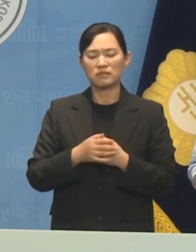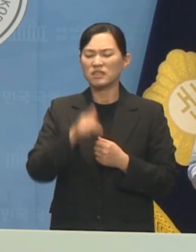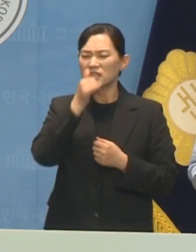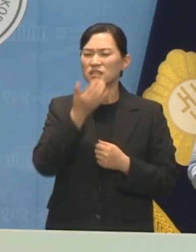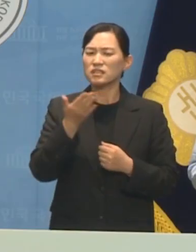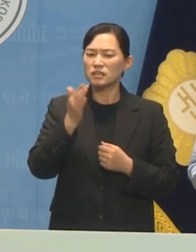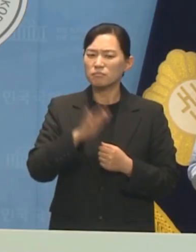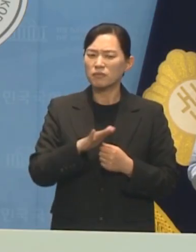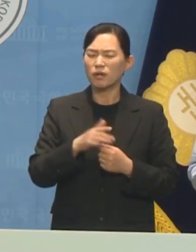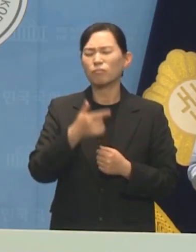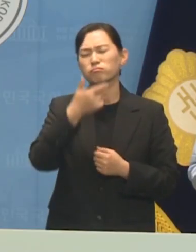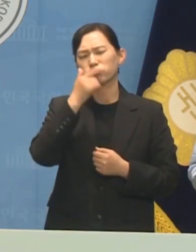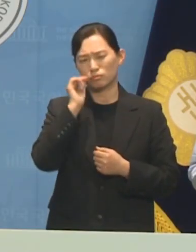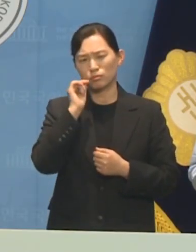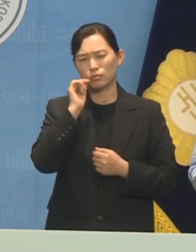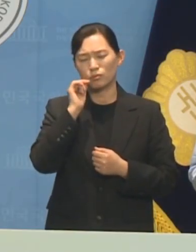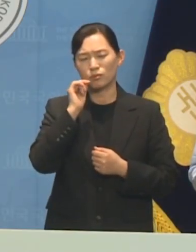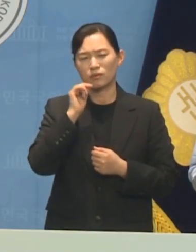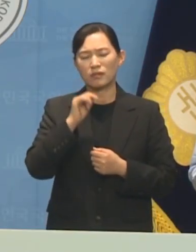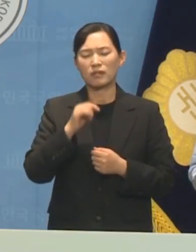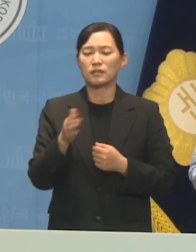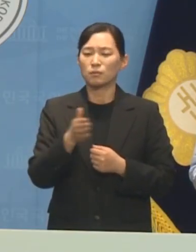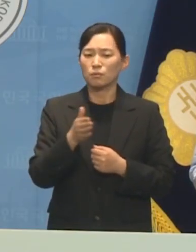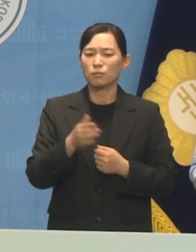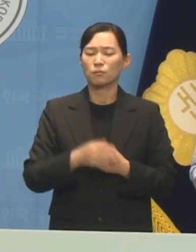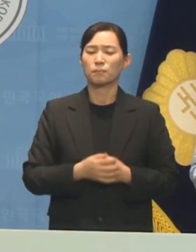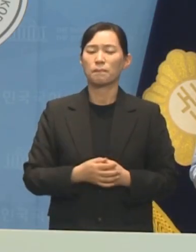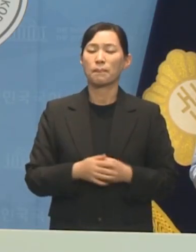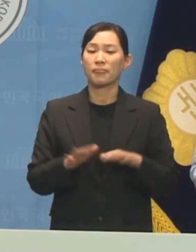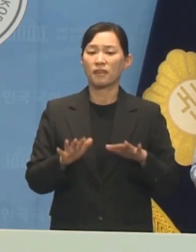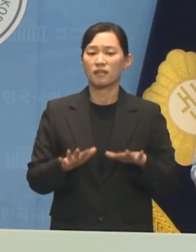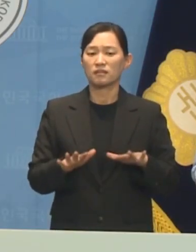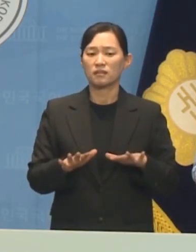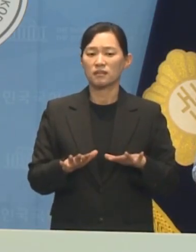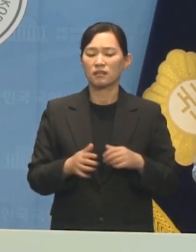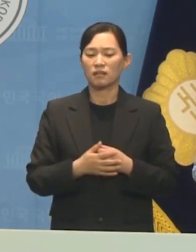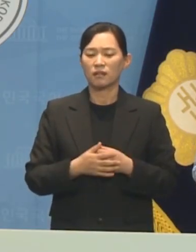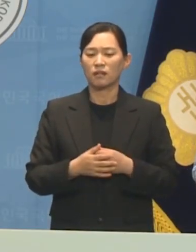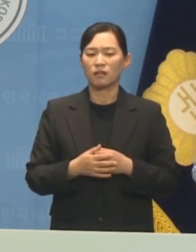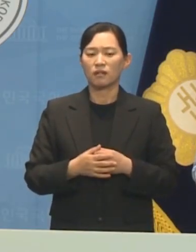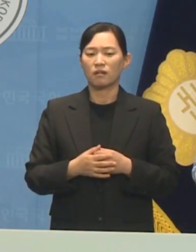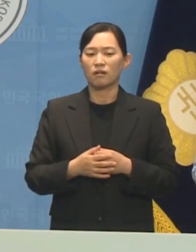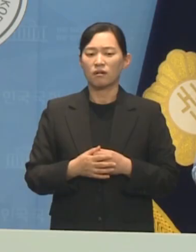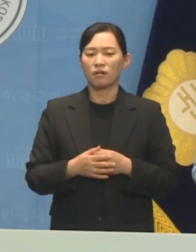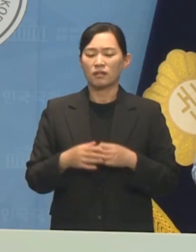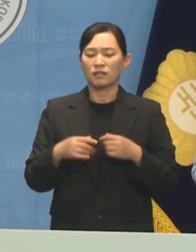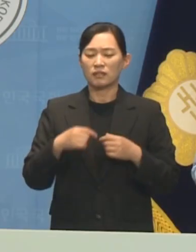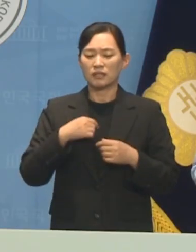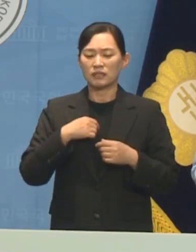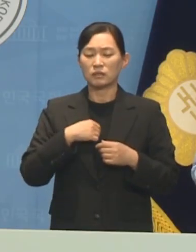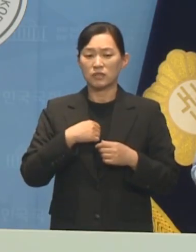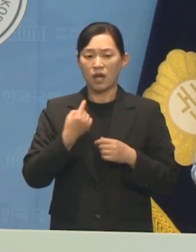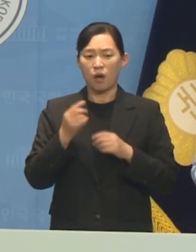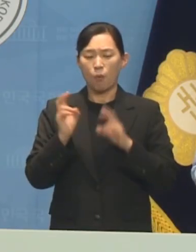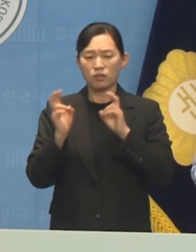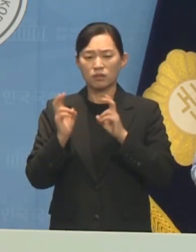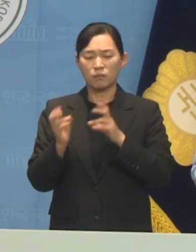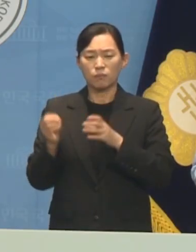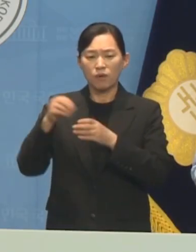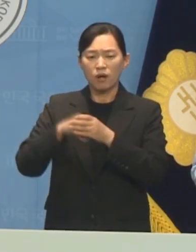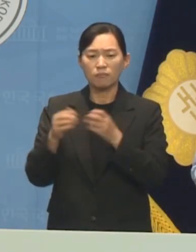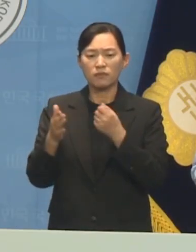있지만 턱없이 부족한 수준이고, 이제 소속까지 자회사로 변경되어 날마다